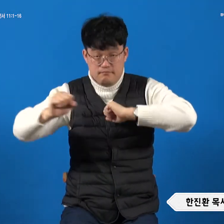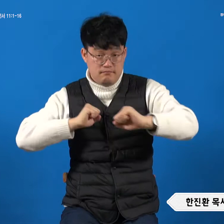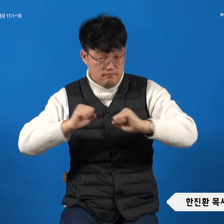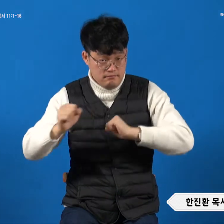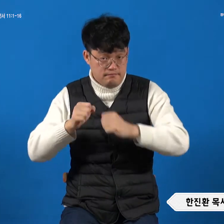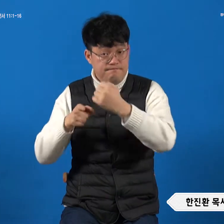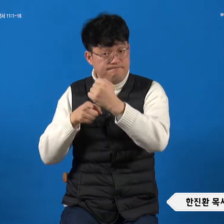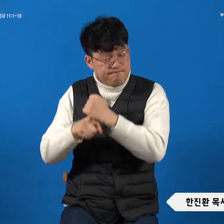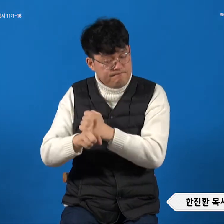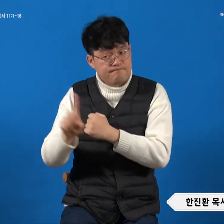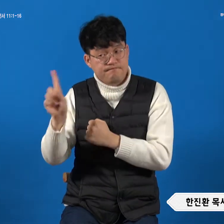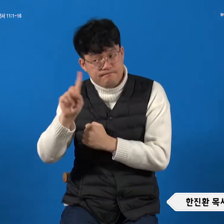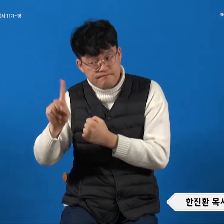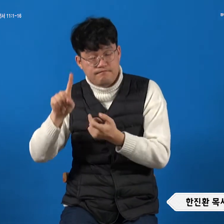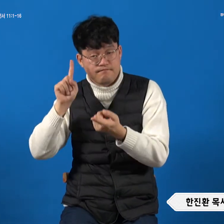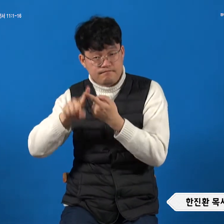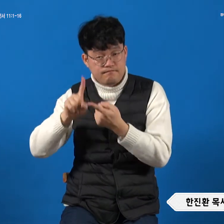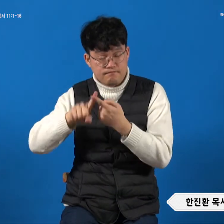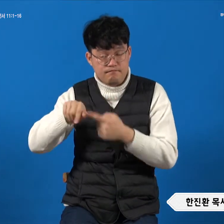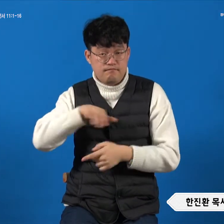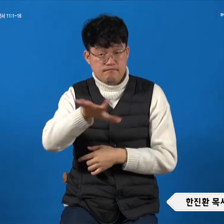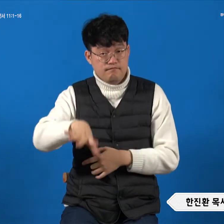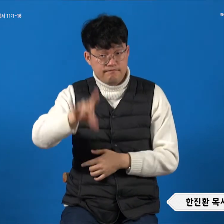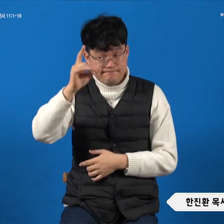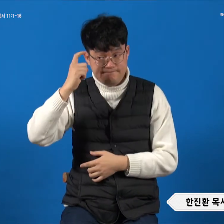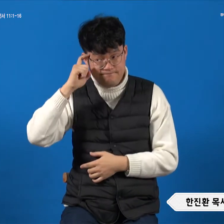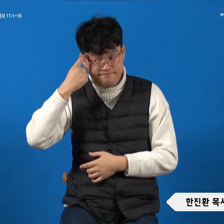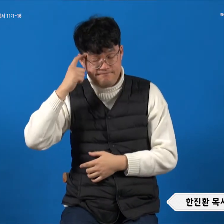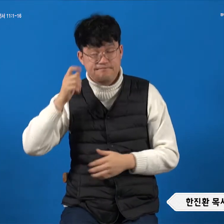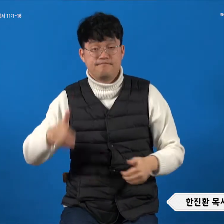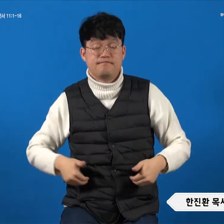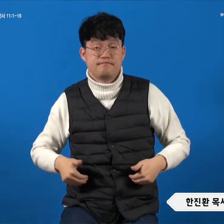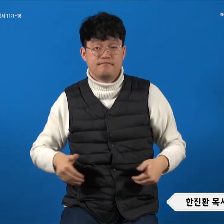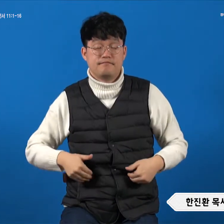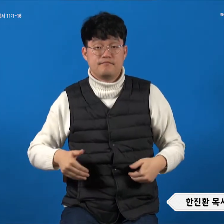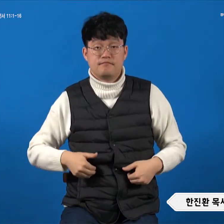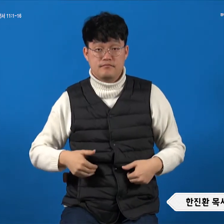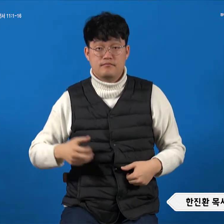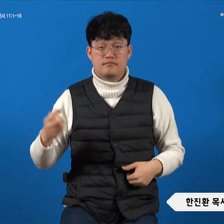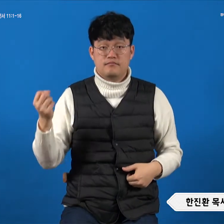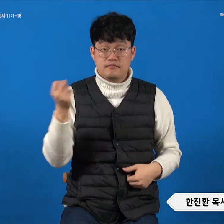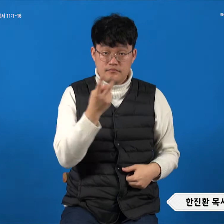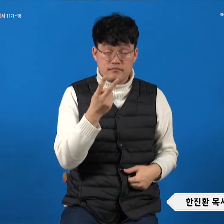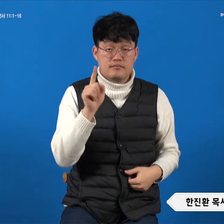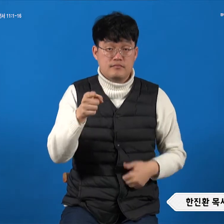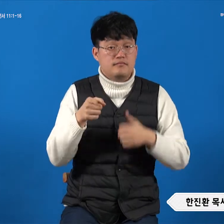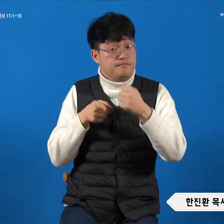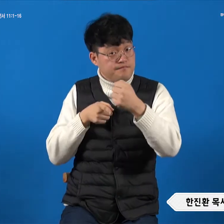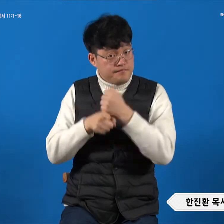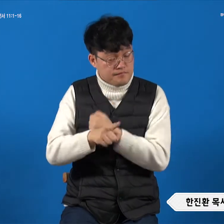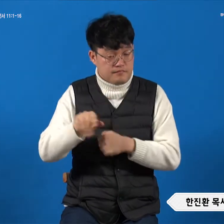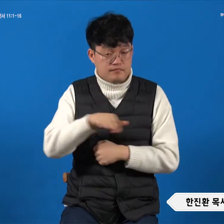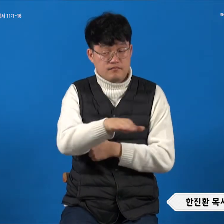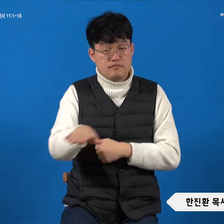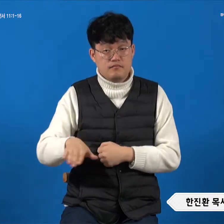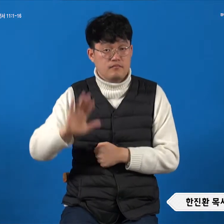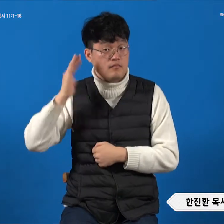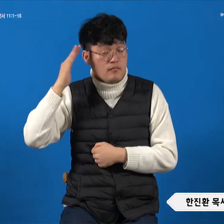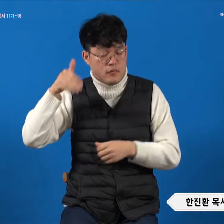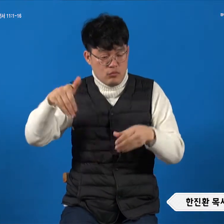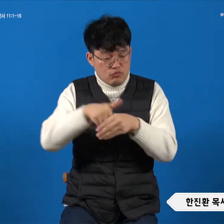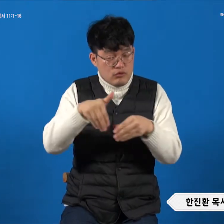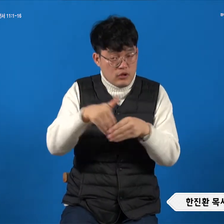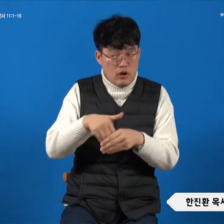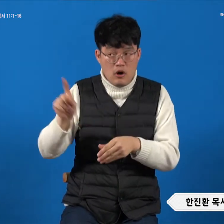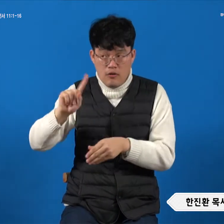노을을 쓰는 그 행위의 의미가 무엇인지를 먼저 살펴야 됩니다. 그리고 그 의미를 오늘날 우리들의